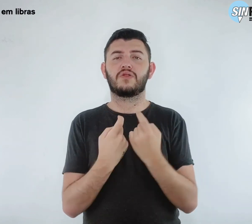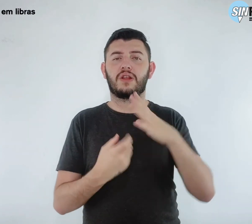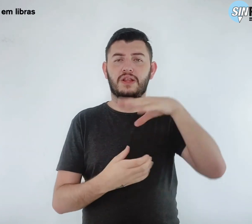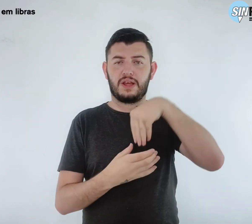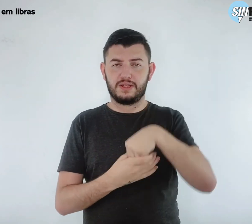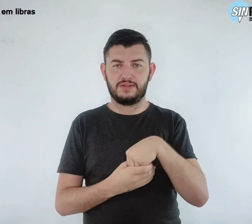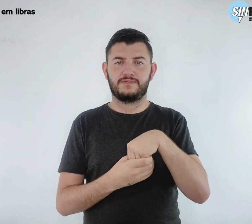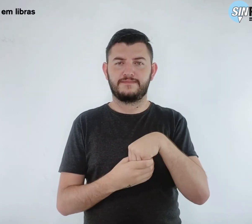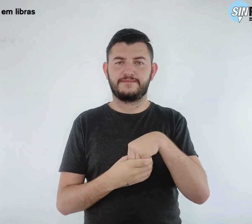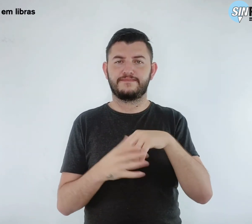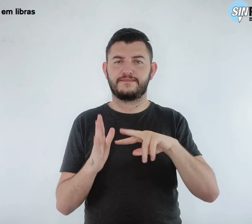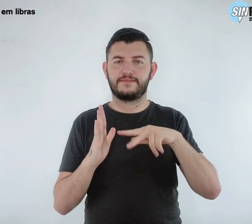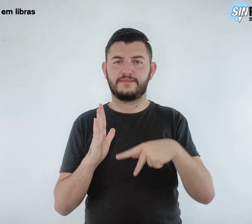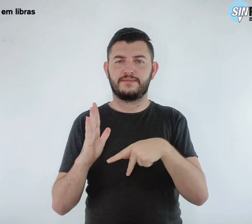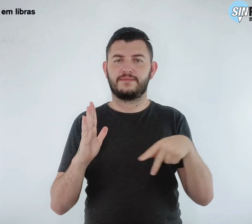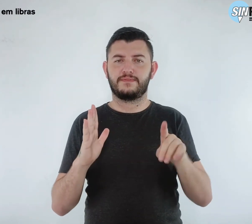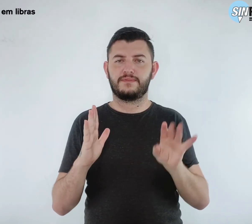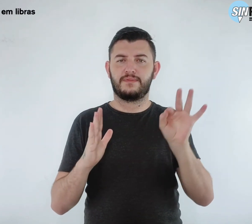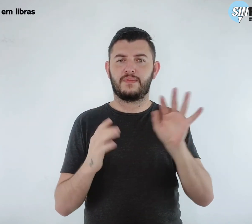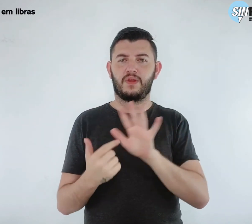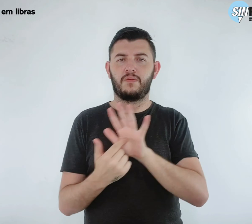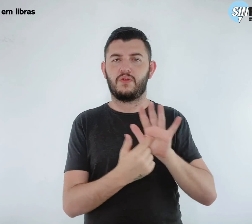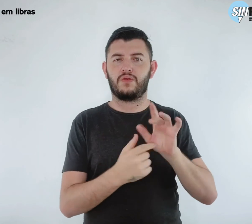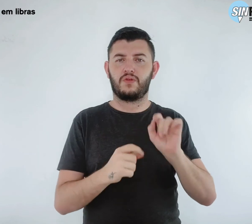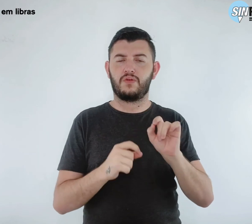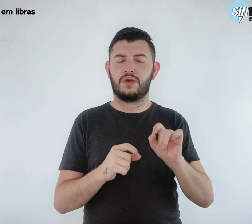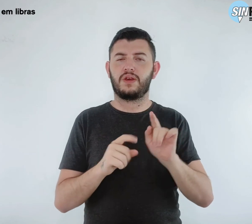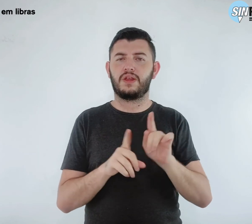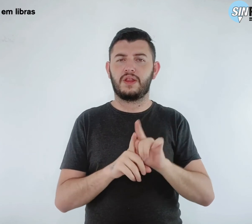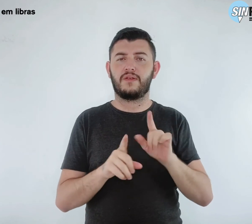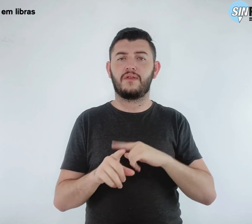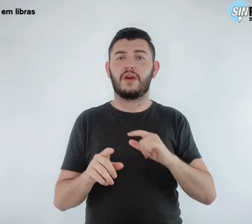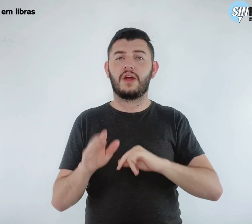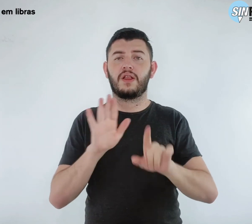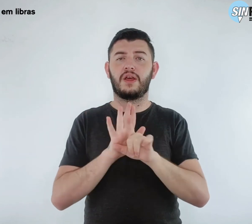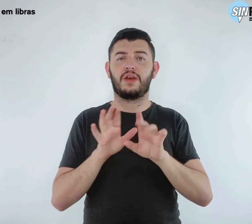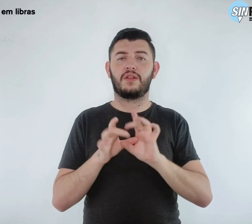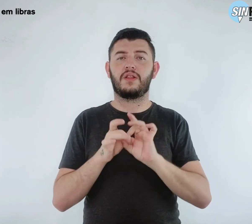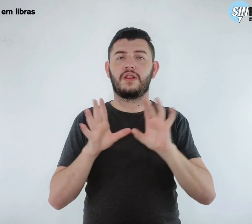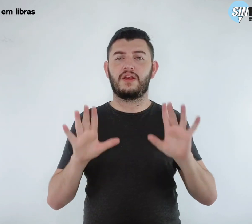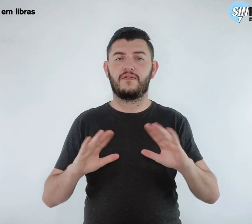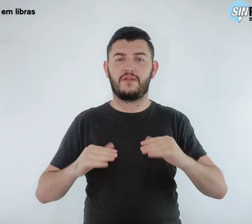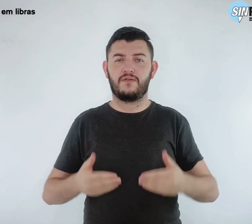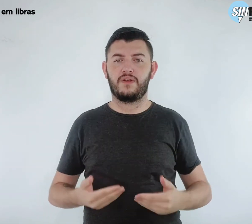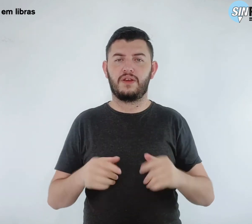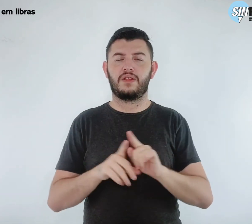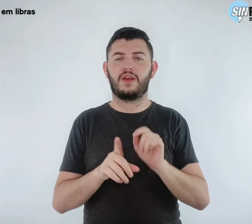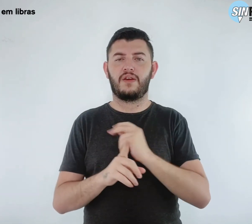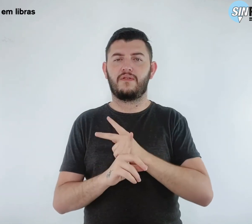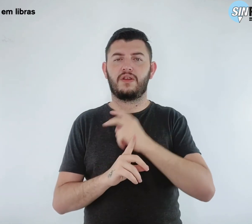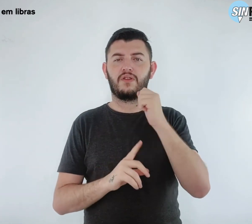Livre representou uma vitória do movimento abolicionista, que vinha se